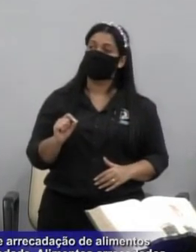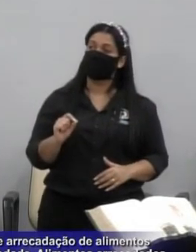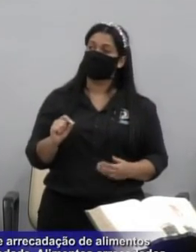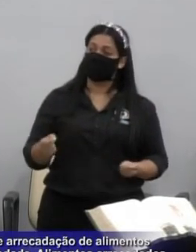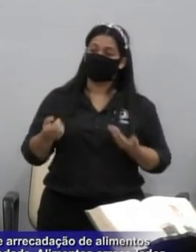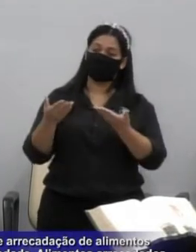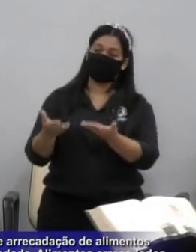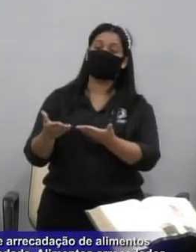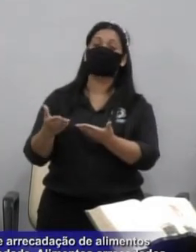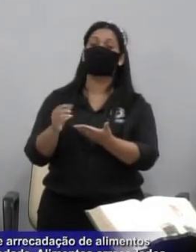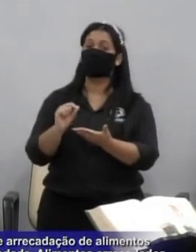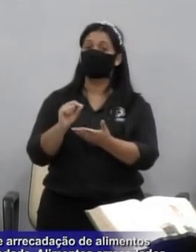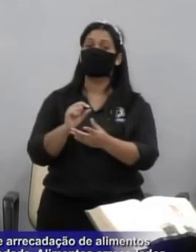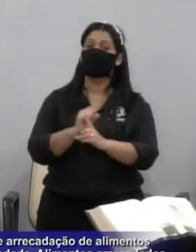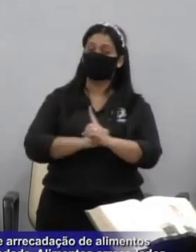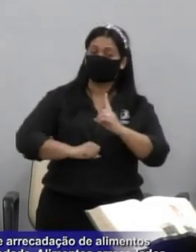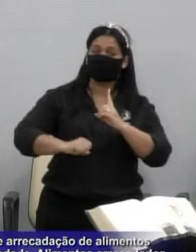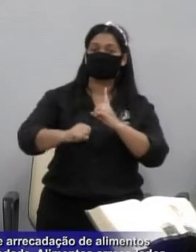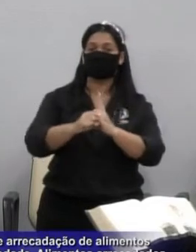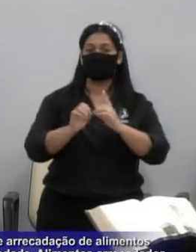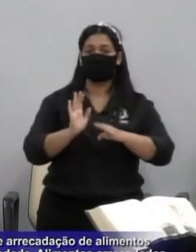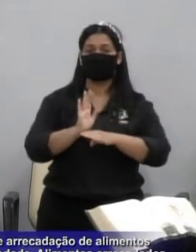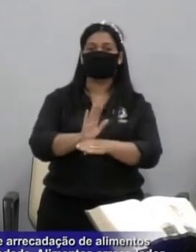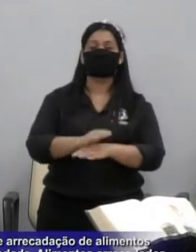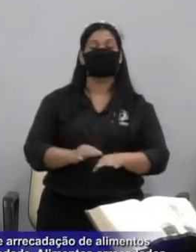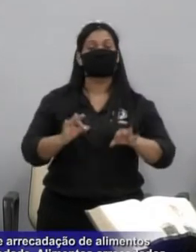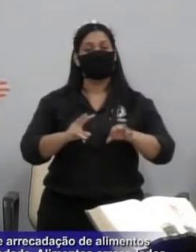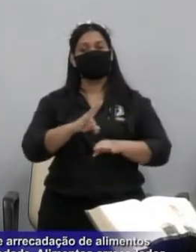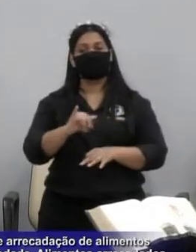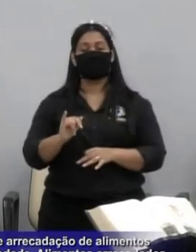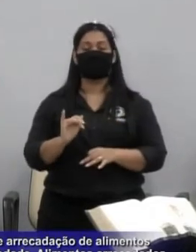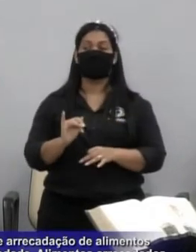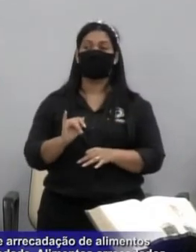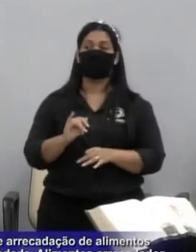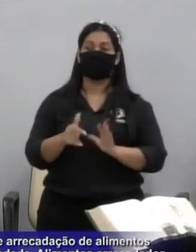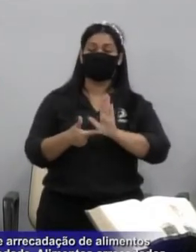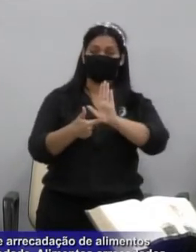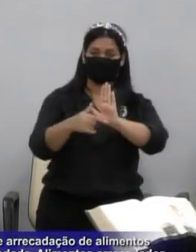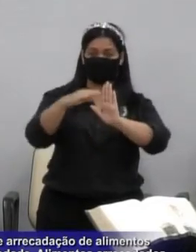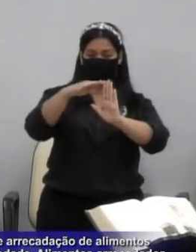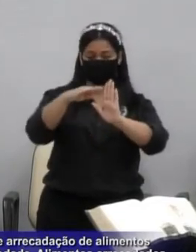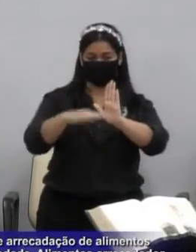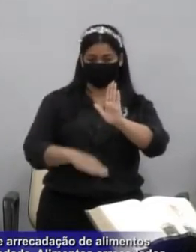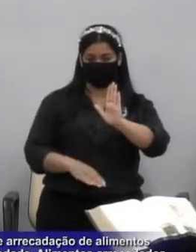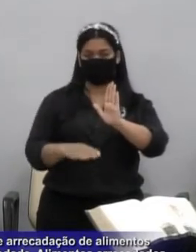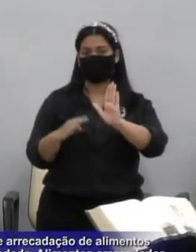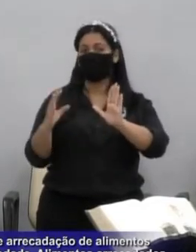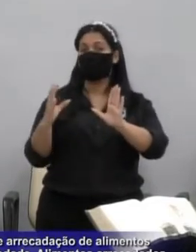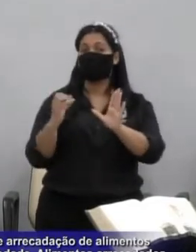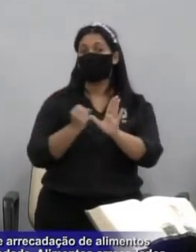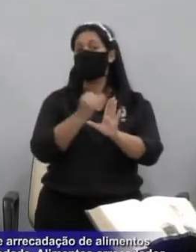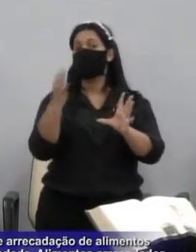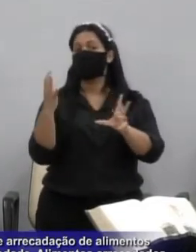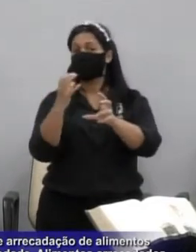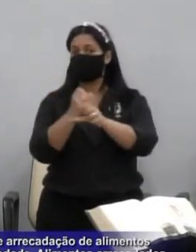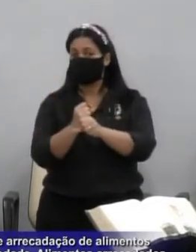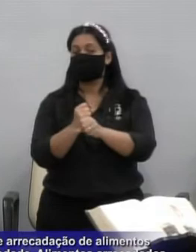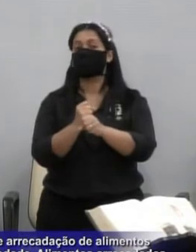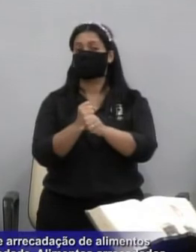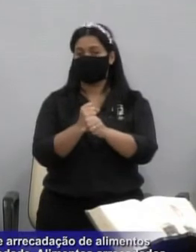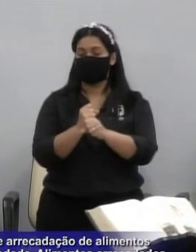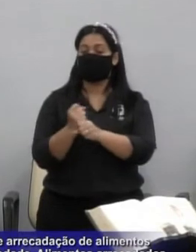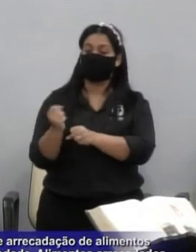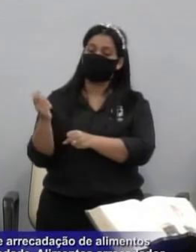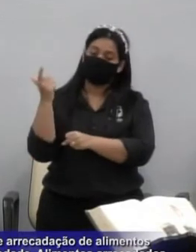direcionado para o Fundo Social de Solidariedade, que certamente vai prestar contas. Nós vamos, à medida que as arrecadações foram feitas, vamos